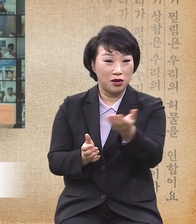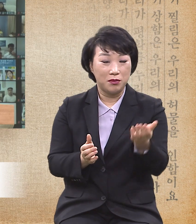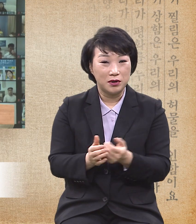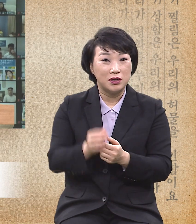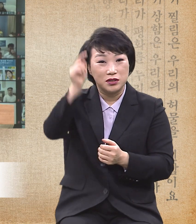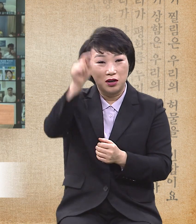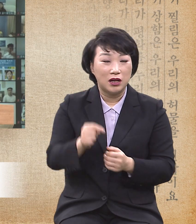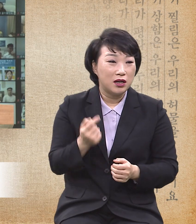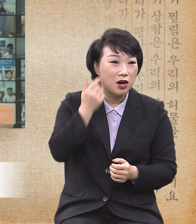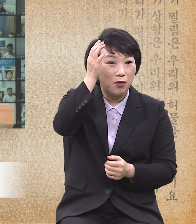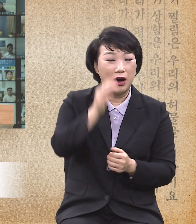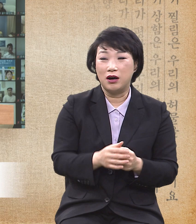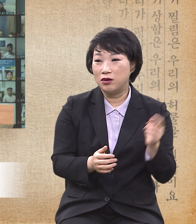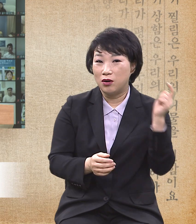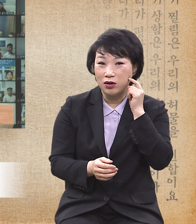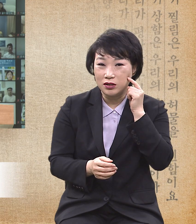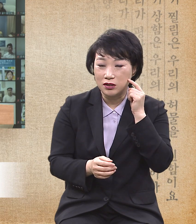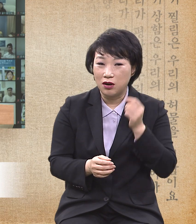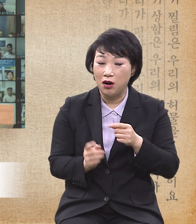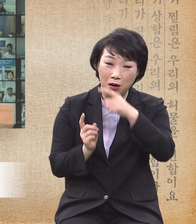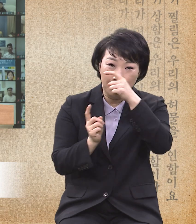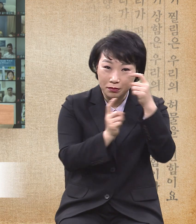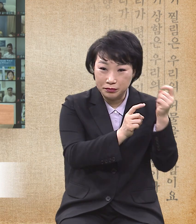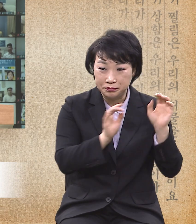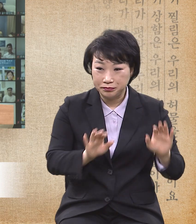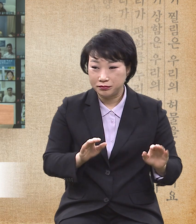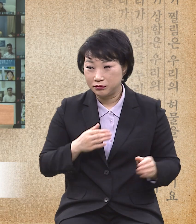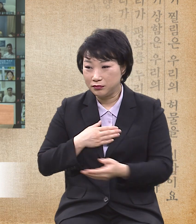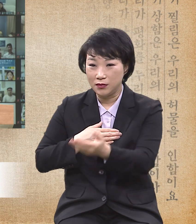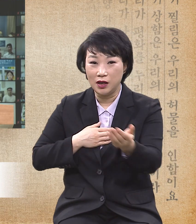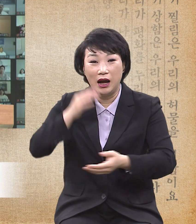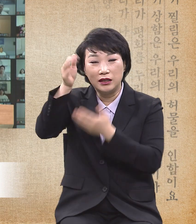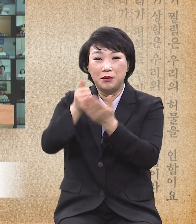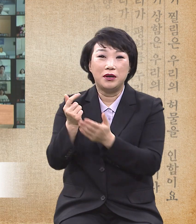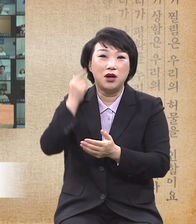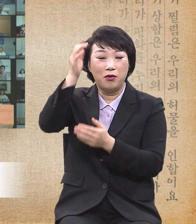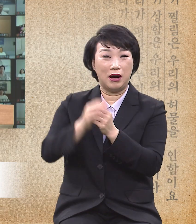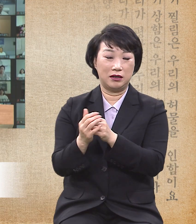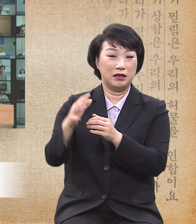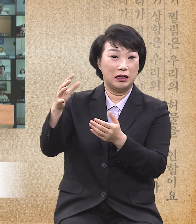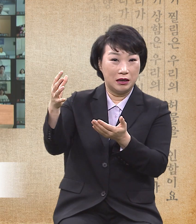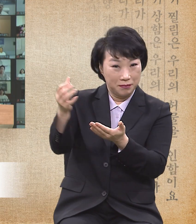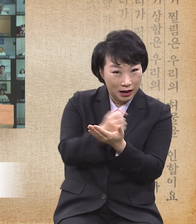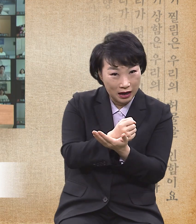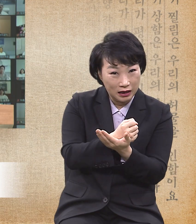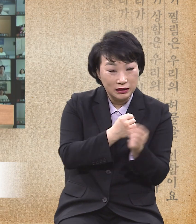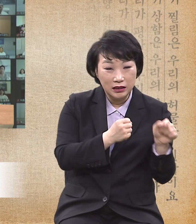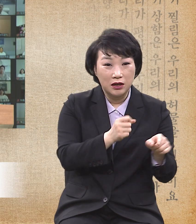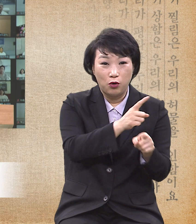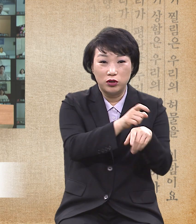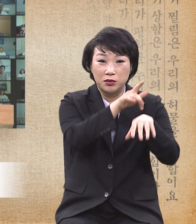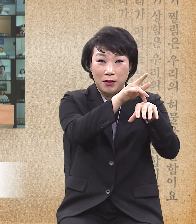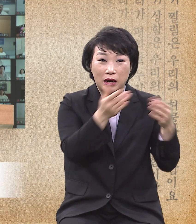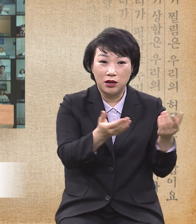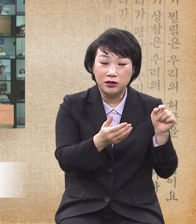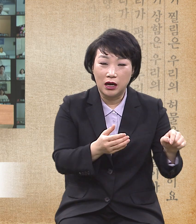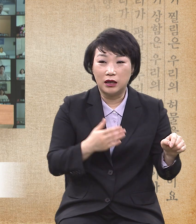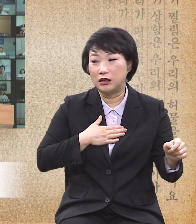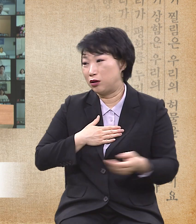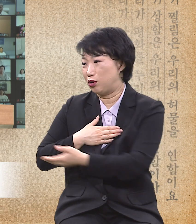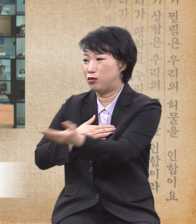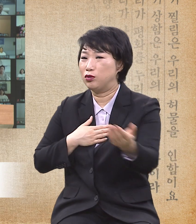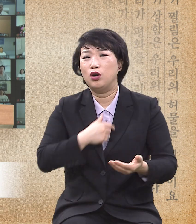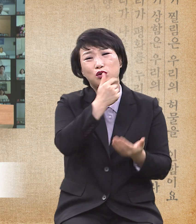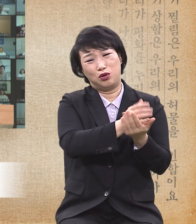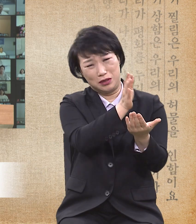영광과 거짓된 것으로 미혹하여 하나님의 영광을 가로채는 마귀에게 속지